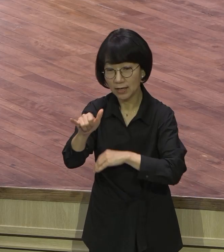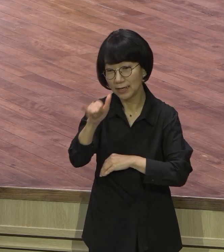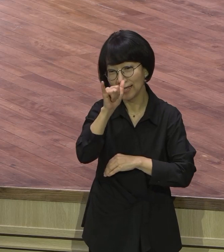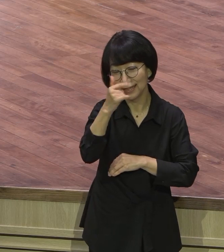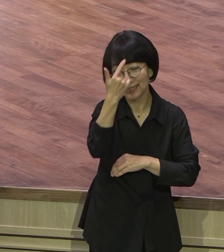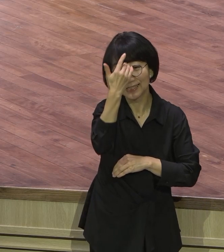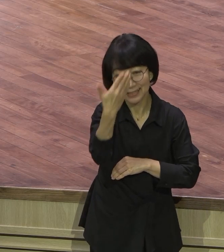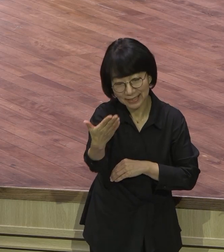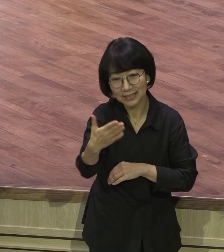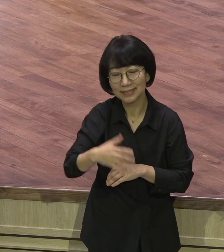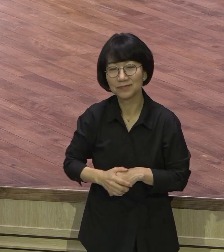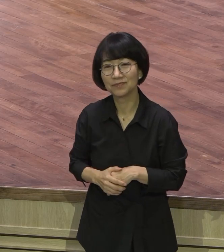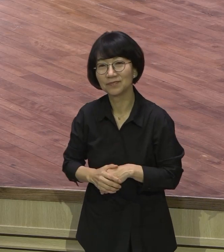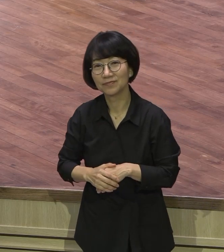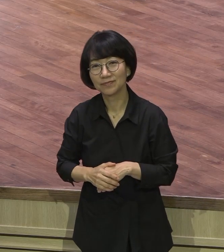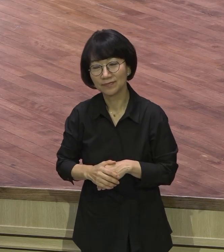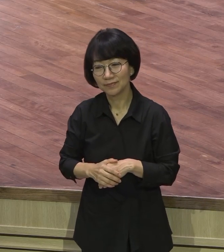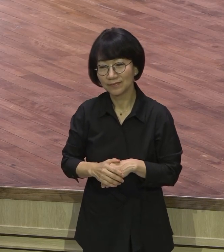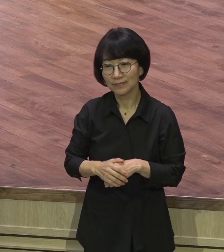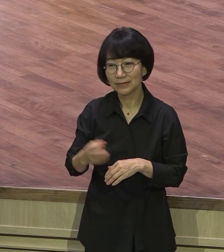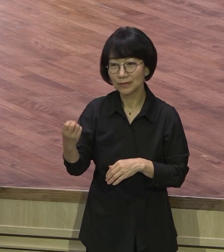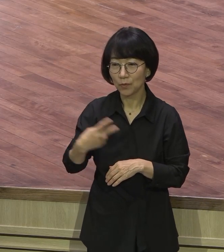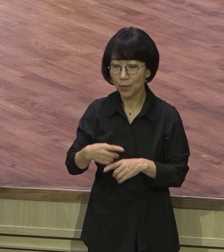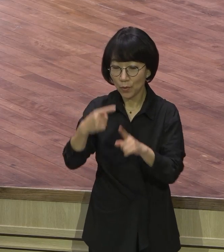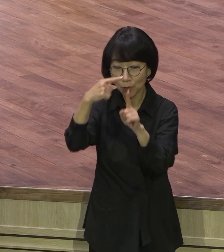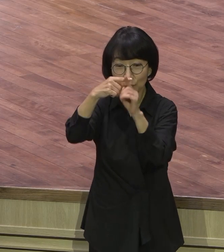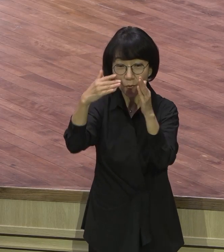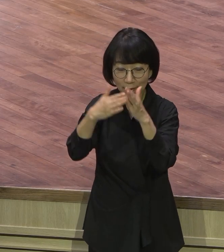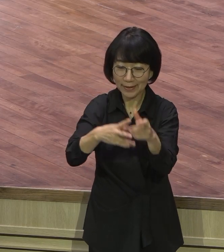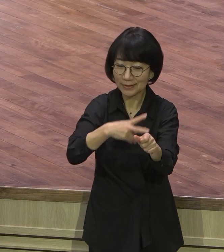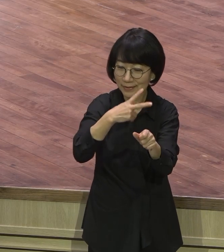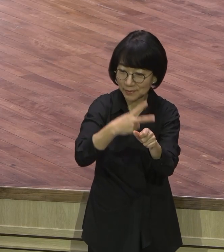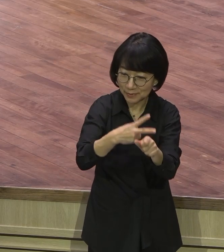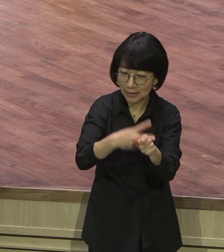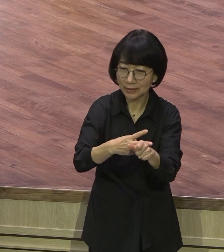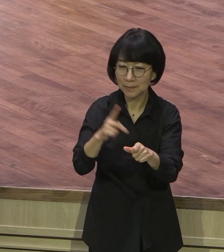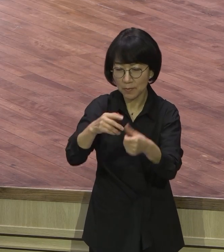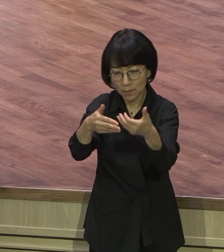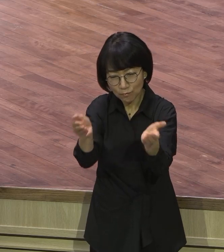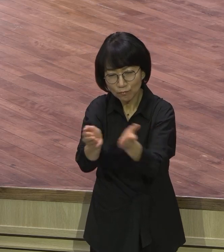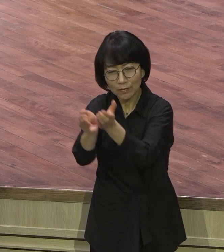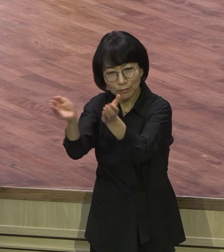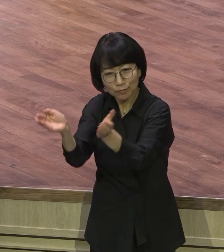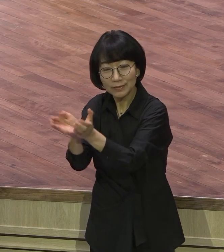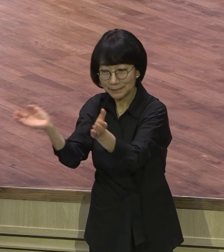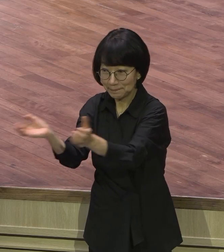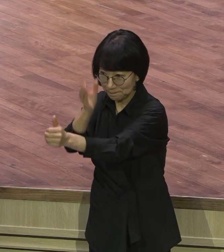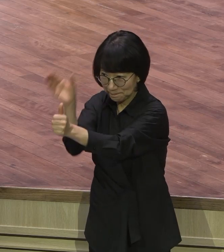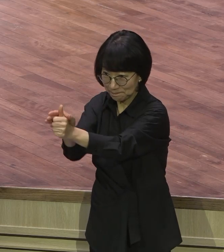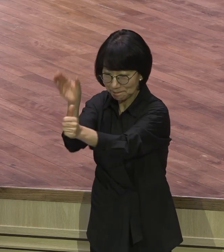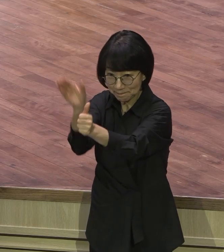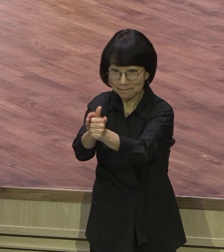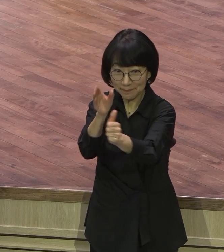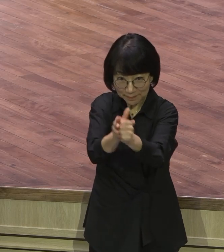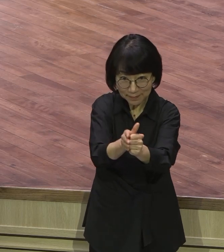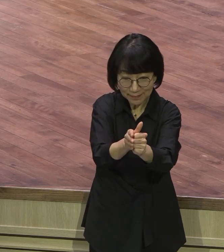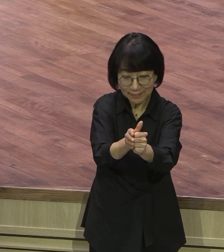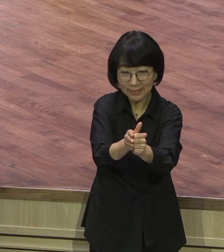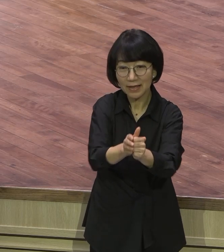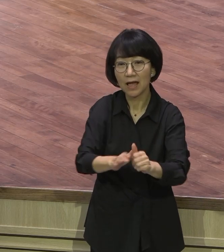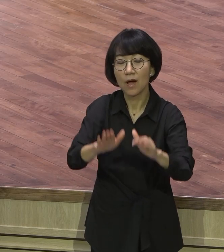지역에서 사역자로, 주일학교 교사로, 각 기관, 각 부서에서 직분을 맡은 모든 분들은 다 오늘